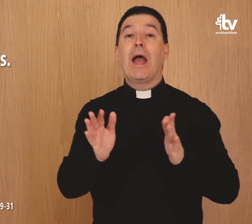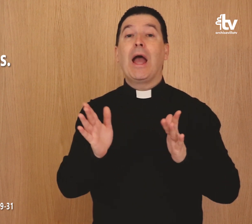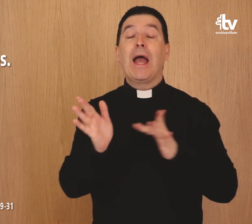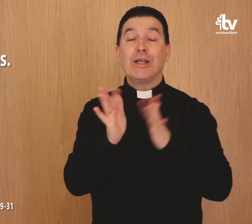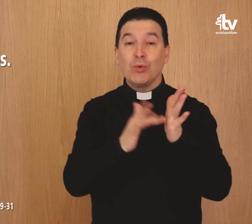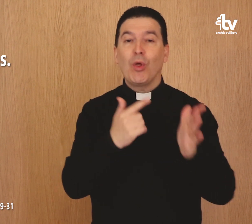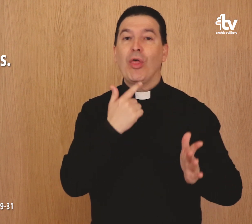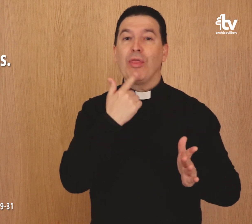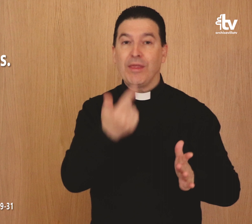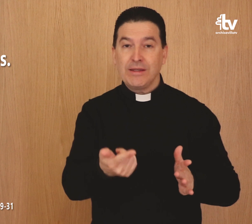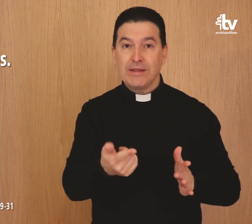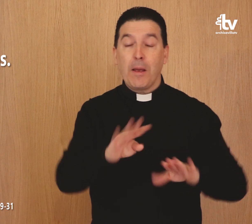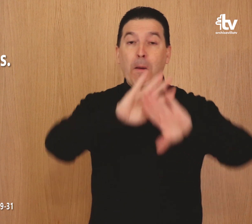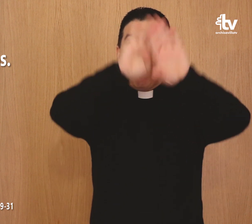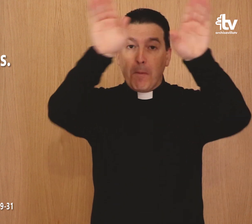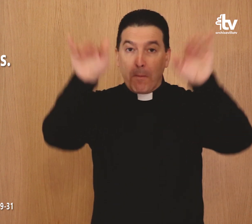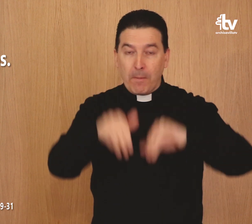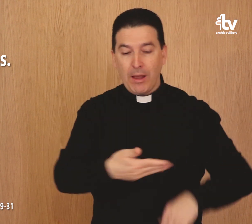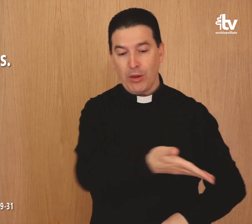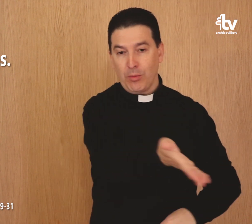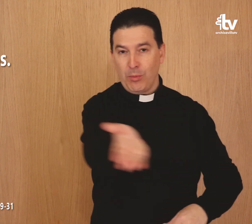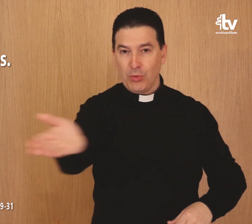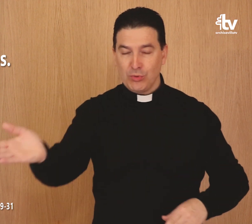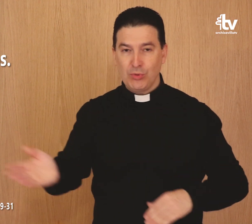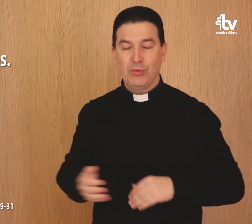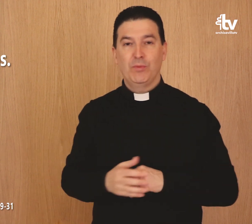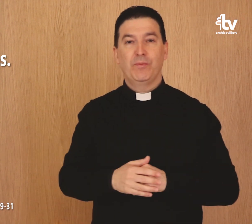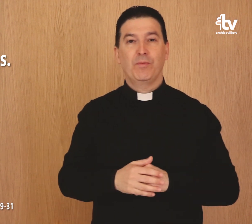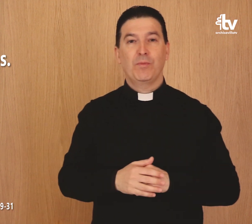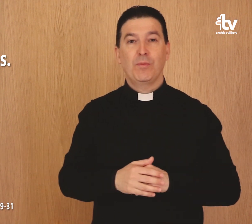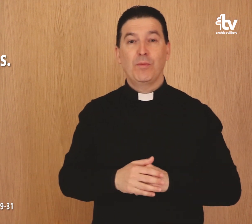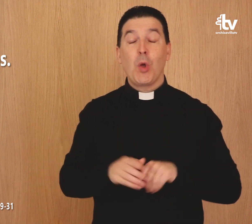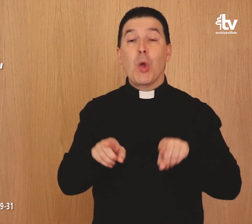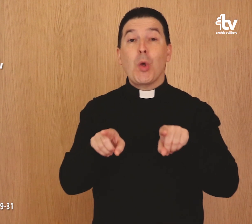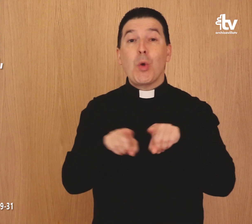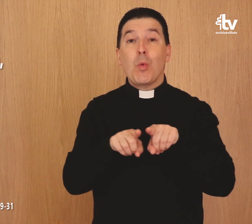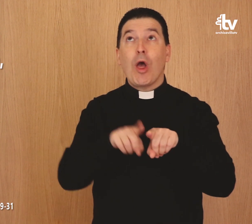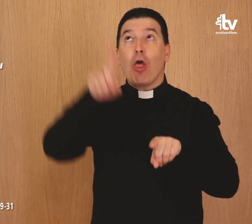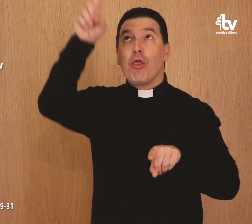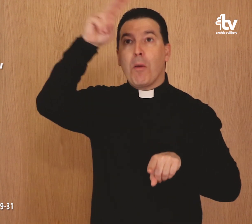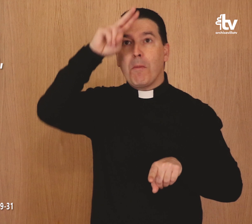Jesús repitió: «Paz a vosotros. Como el Padre me ha